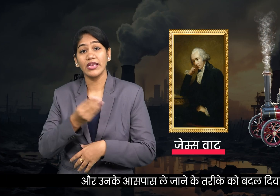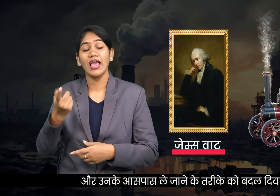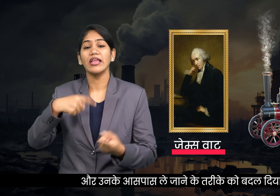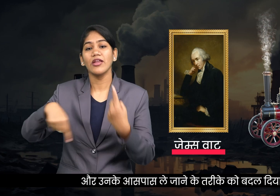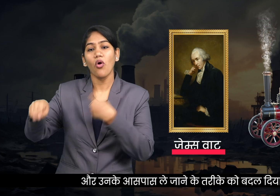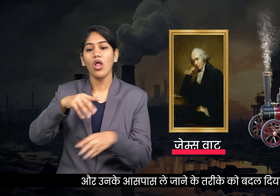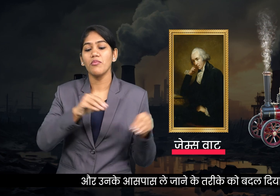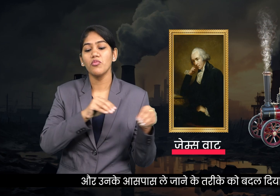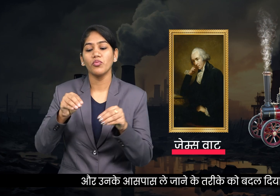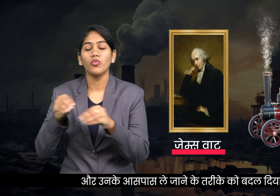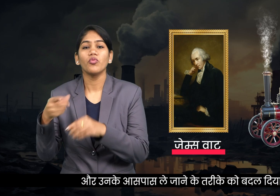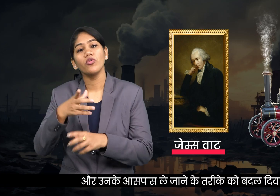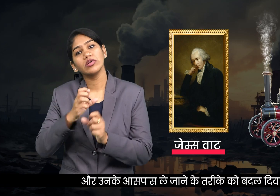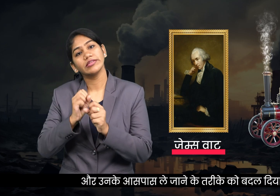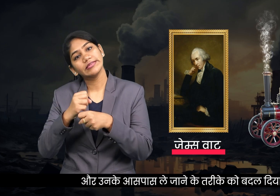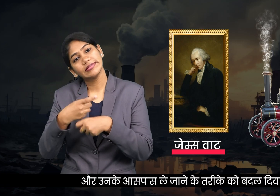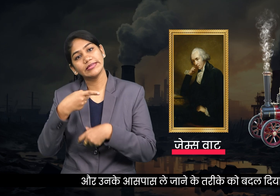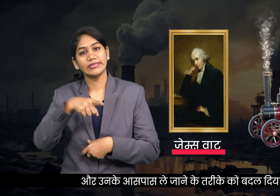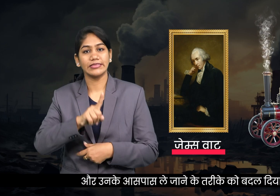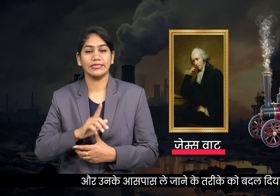दिया।